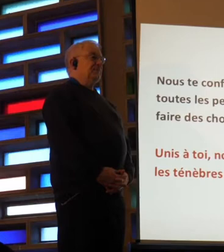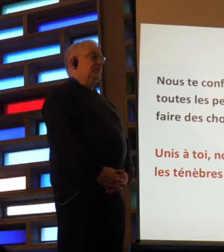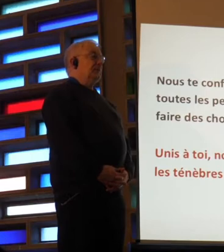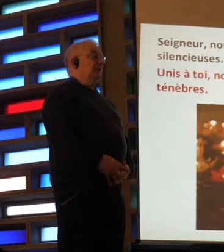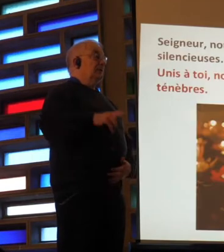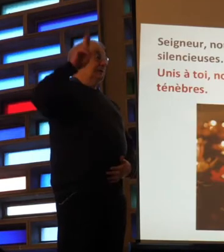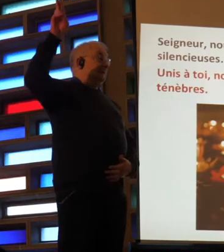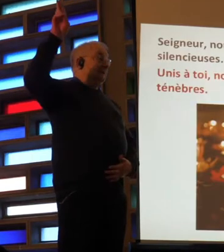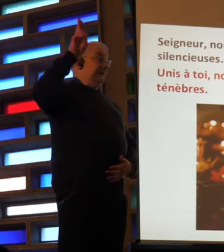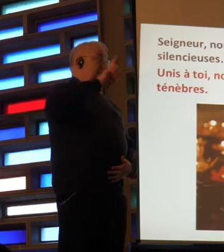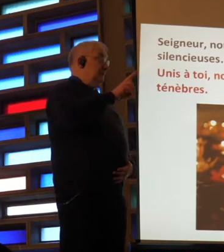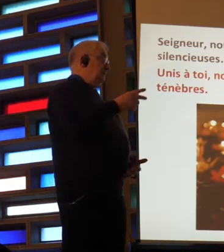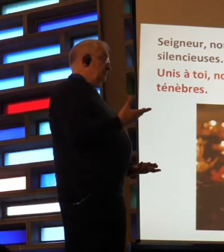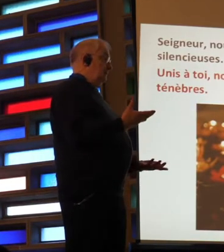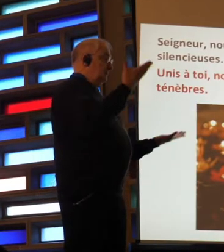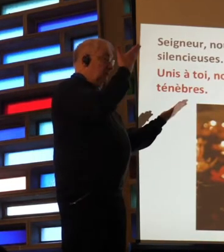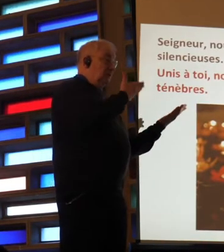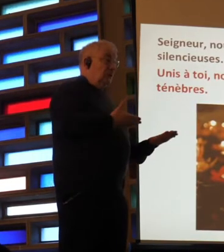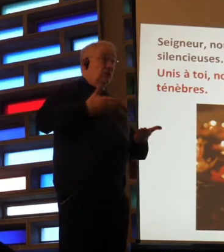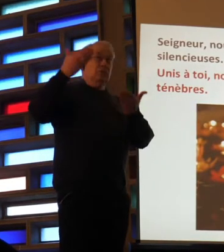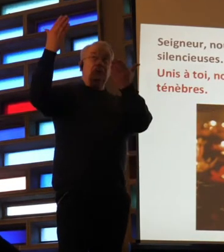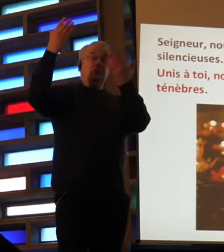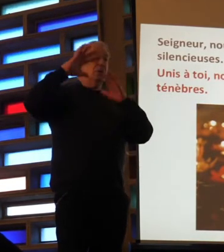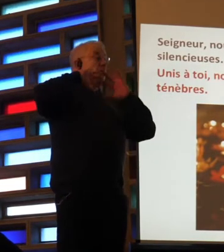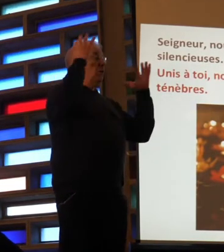Seigneur, nous te confions toutes nos prières silencieuses.